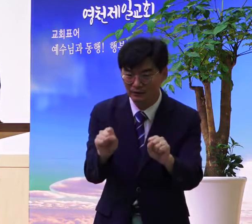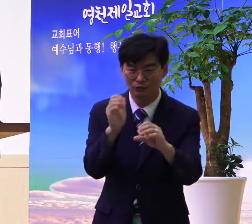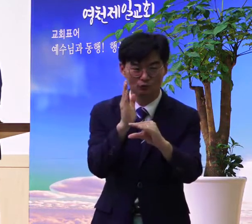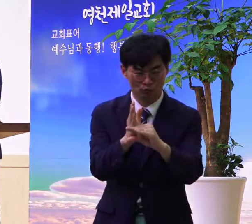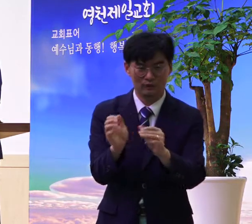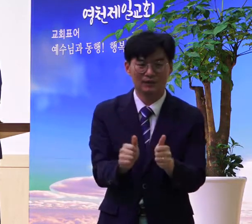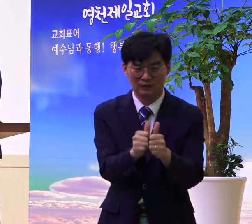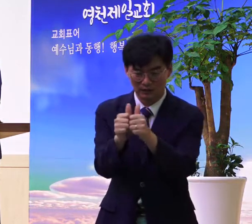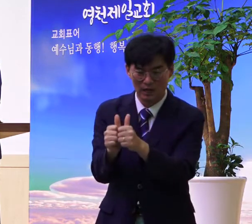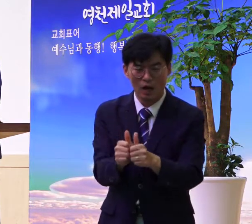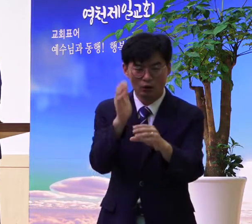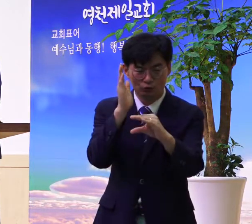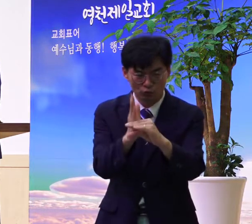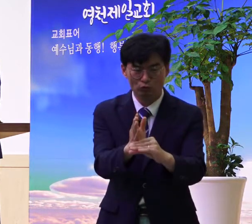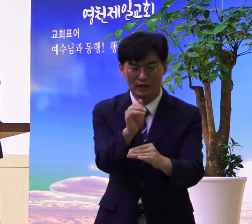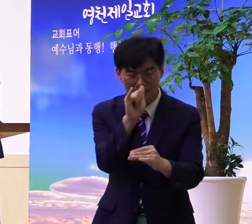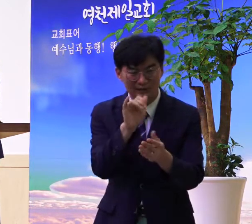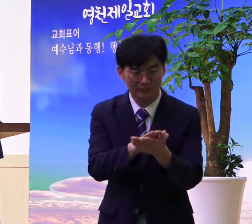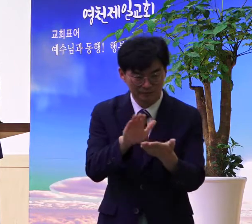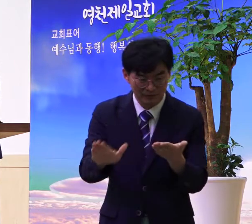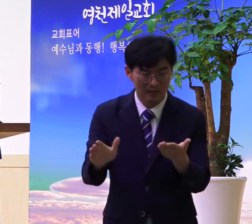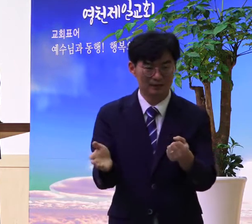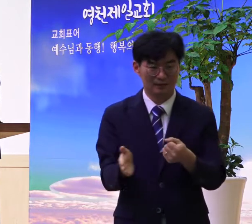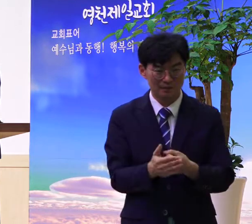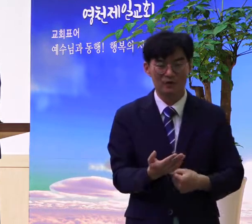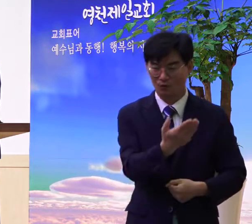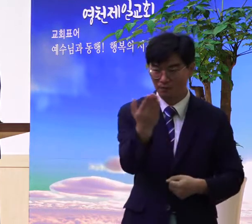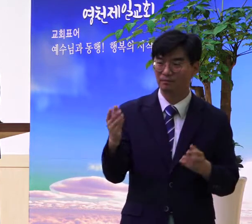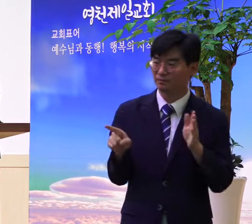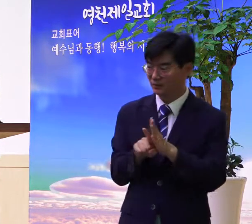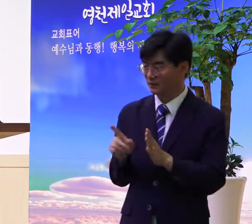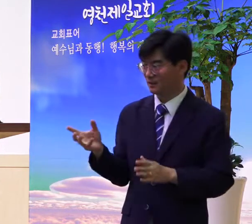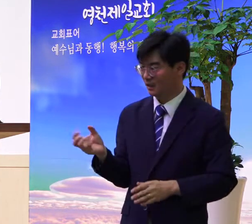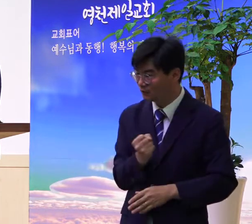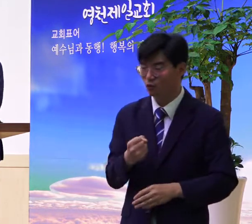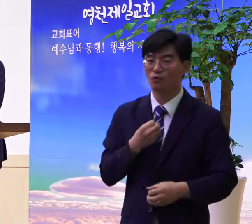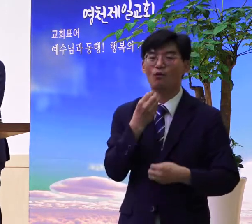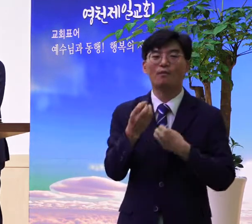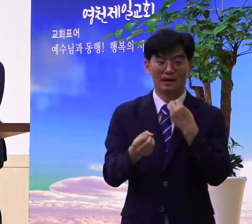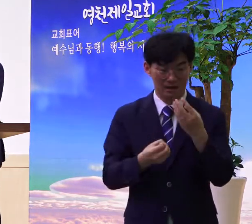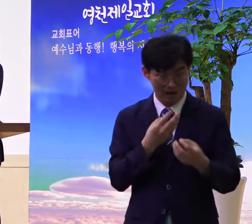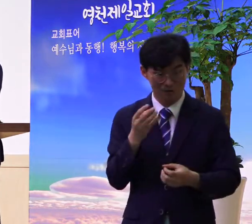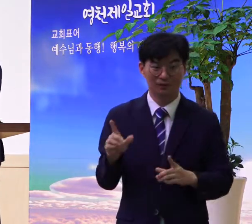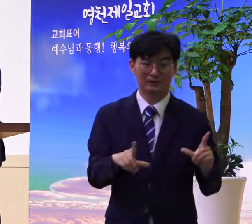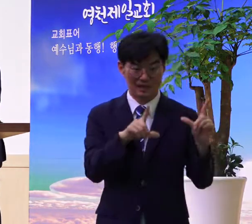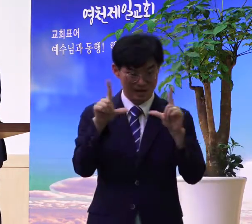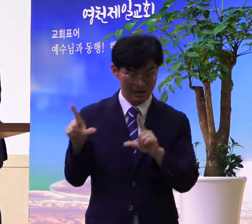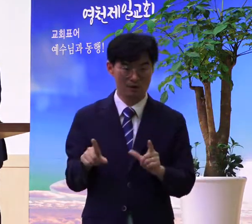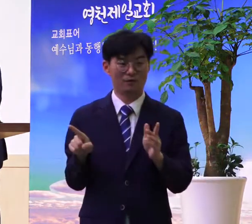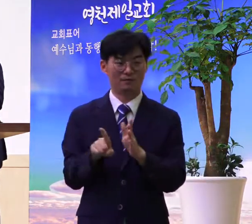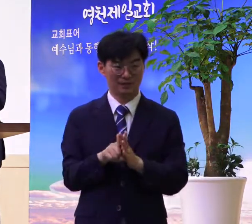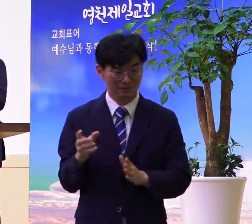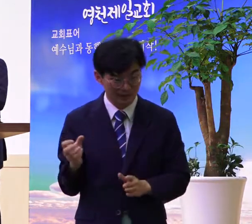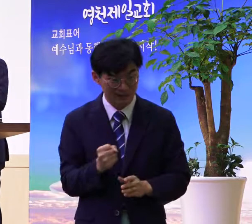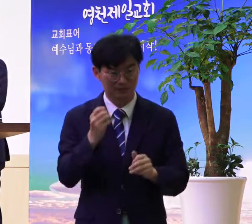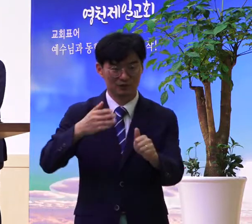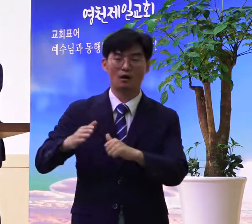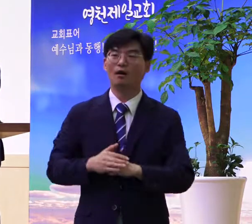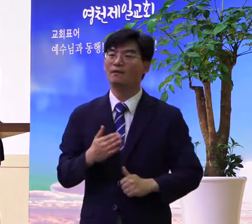가운데 늘 경험되고 또 그렇게 고백되기를 원합니다. 여러분의 가정 가운데 예수님 임재 계시고 우리 교회에 예수님께서